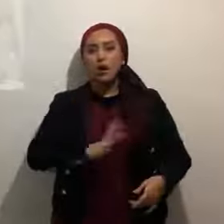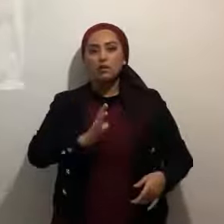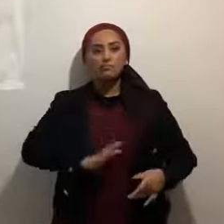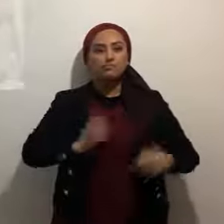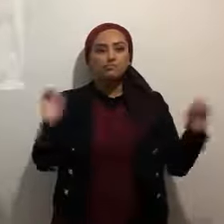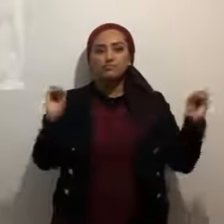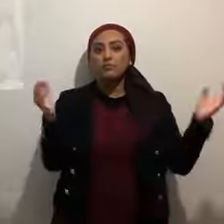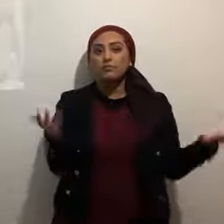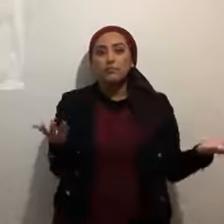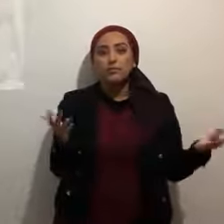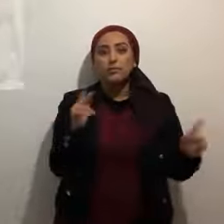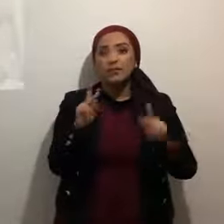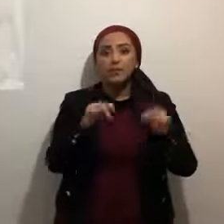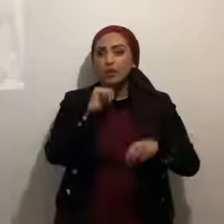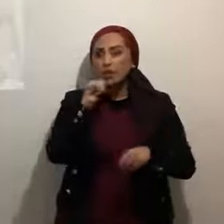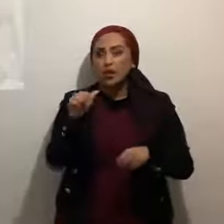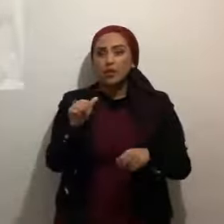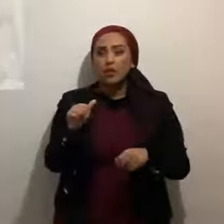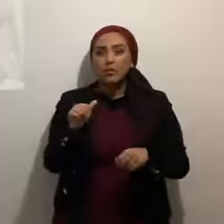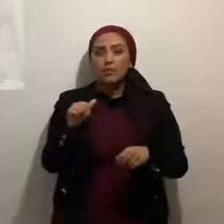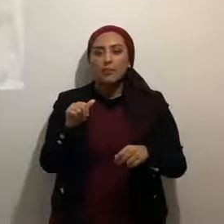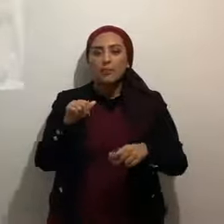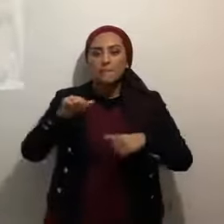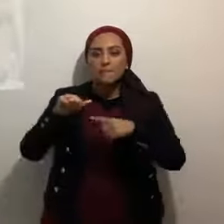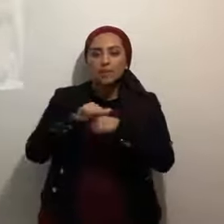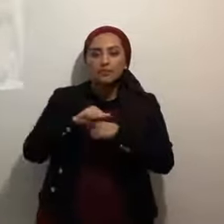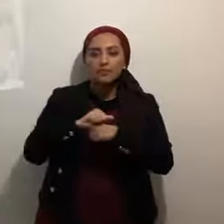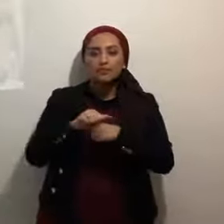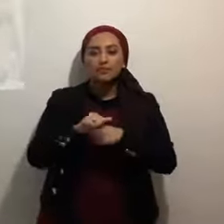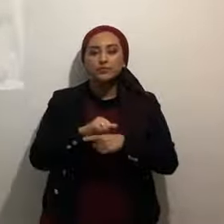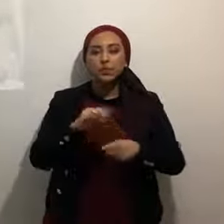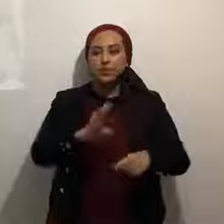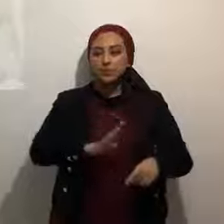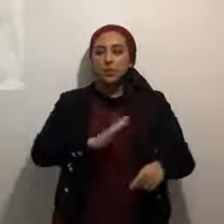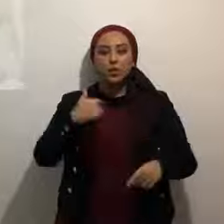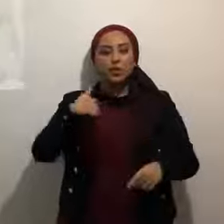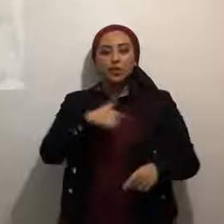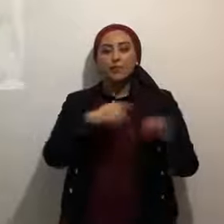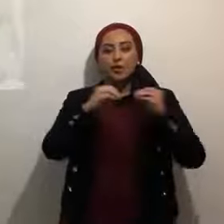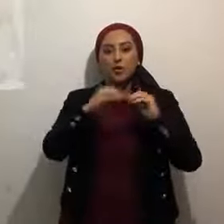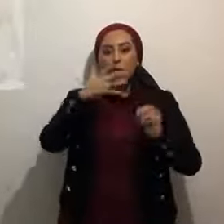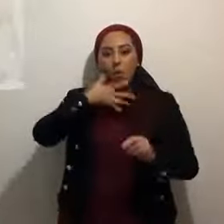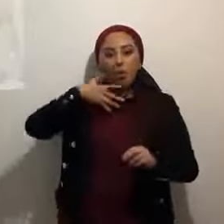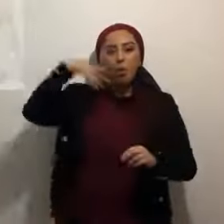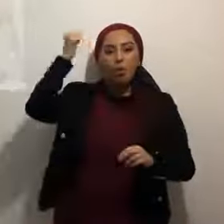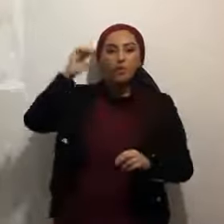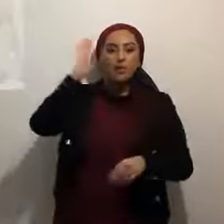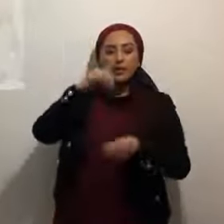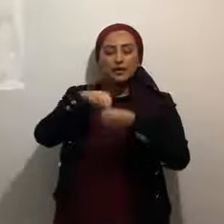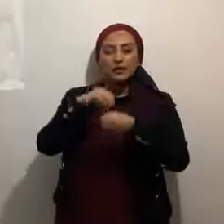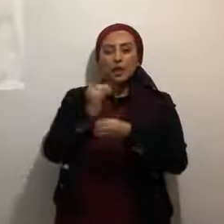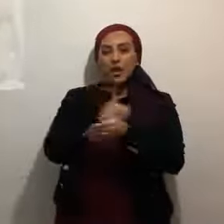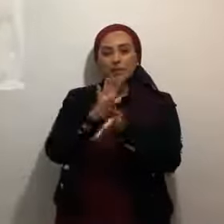Ya no hay prácticamente principios de civismo. Los que somos ya un poco mayores de edad, recibíamos todavía en primaria, en